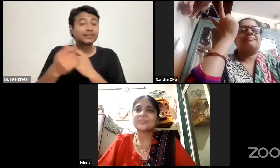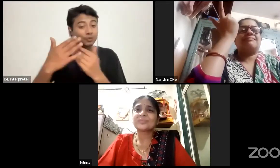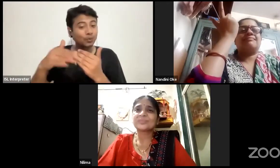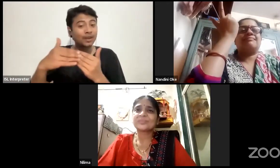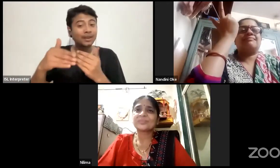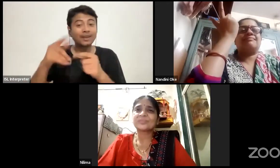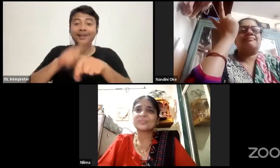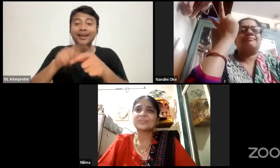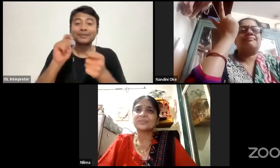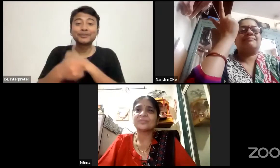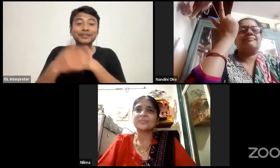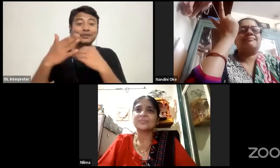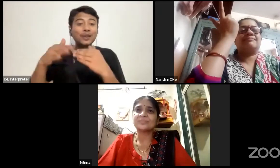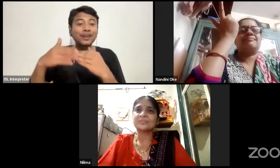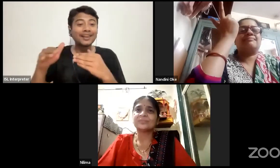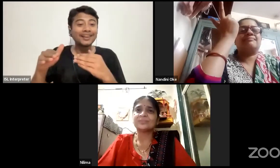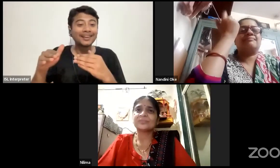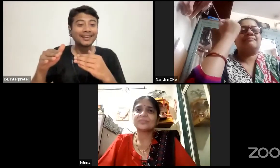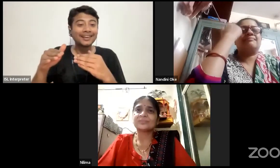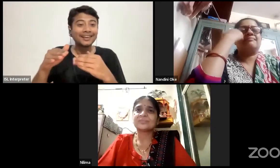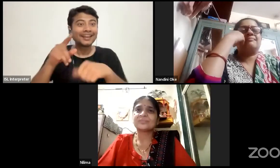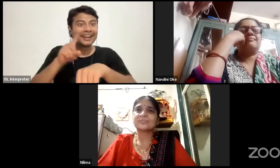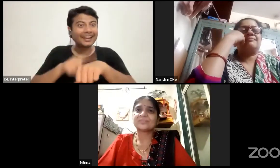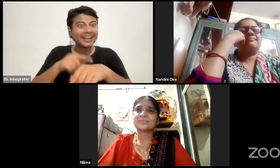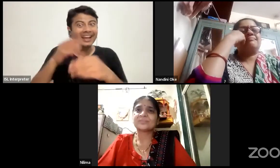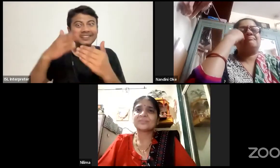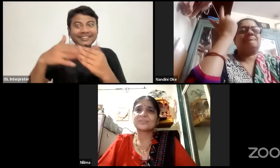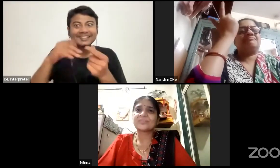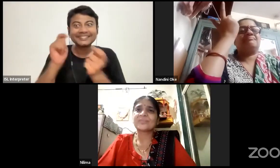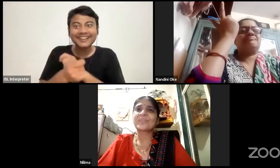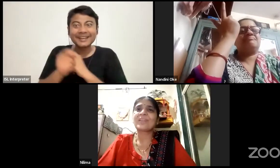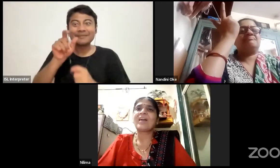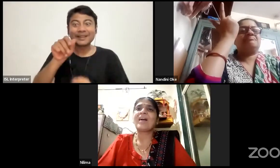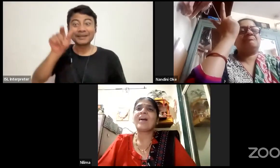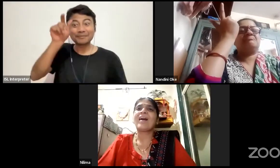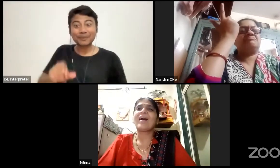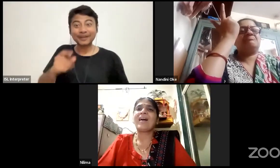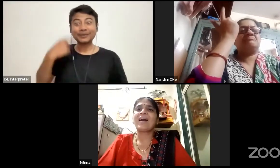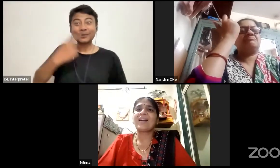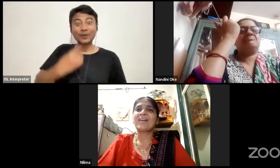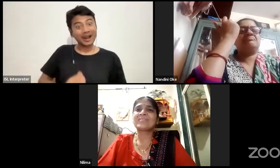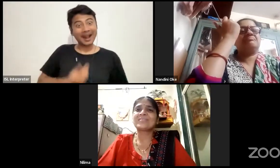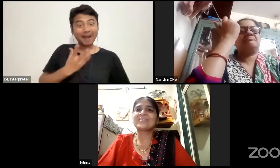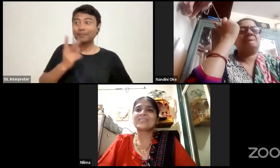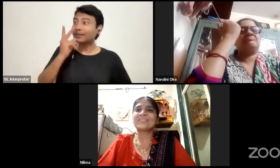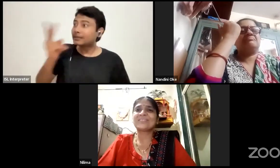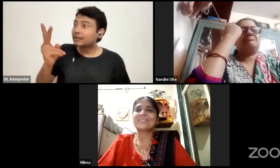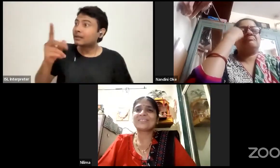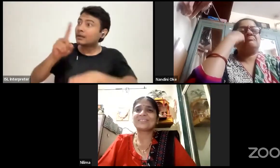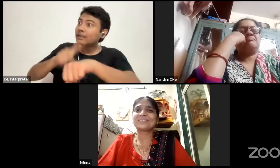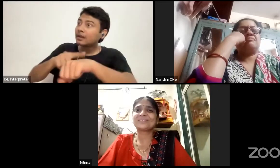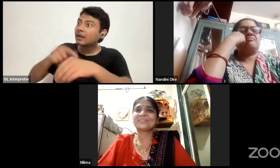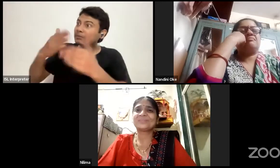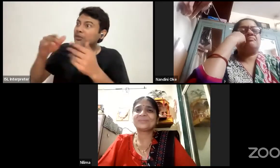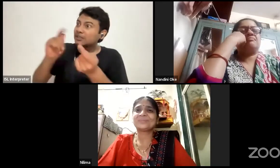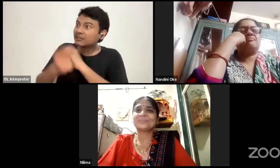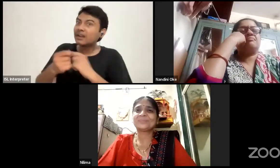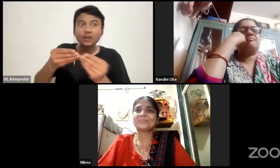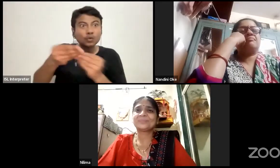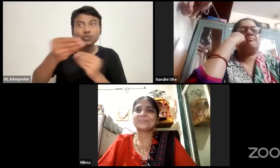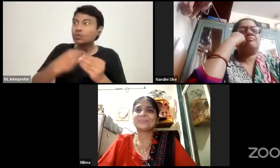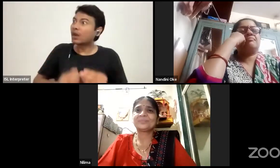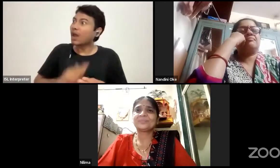में जीवन की सच्चाई है कि जो छोटी मोटी चीजें हैं आती जाती रहती हैं, इनके लिए बहुत नहीं सोचना, ये समय गुजर जाएगा।